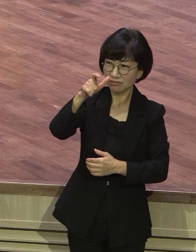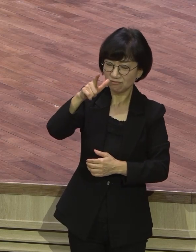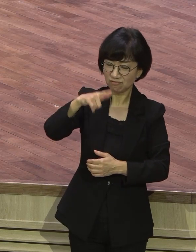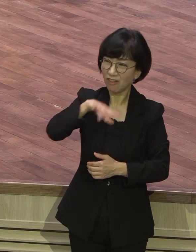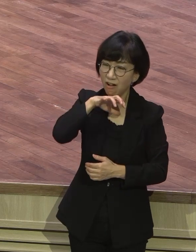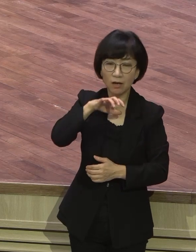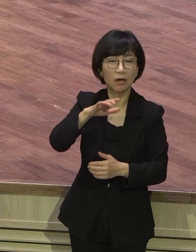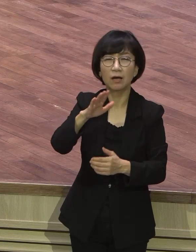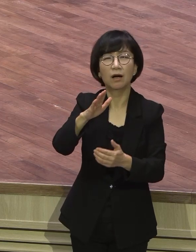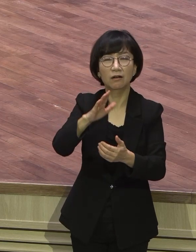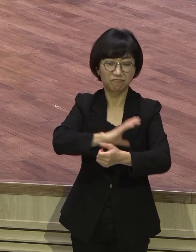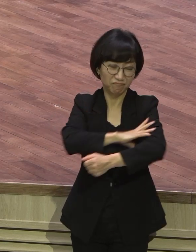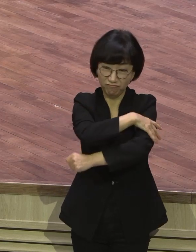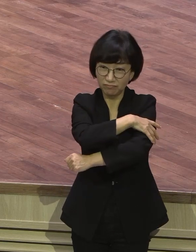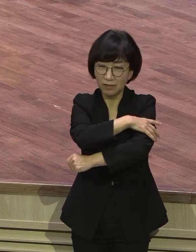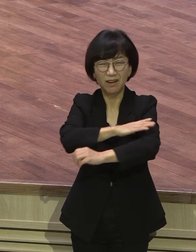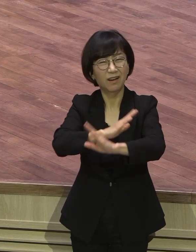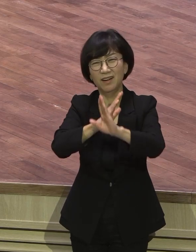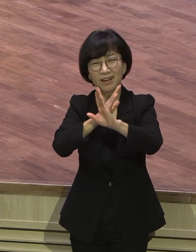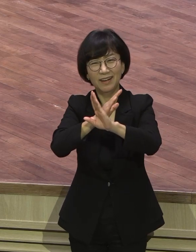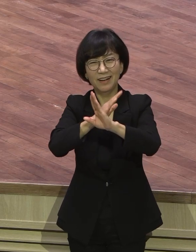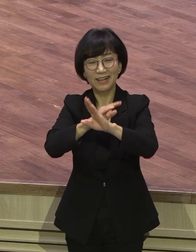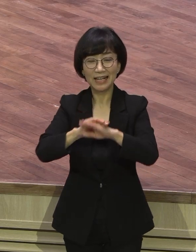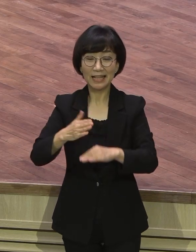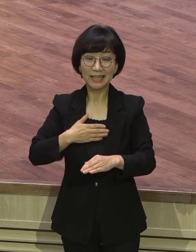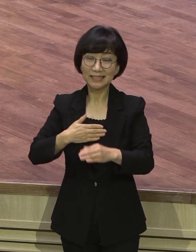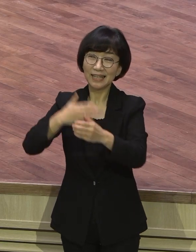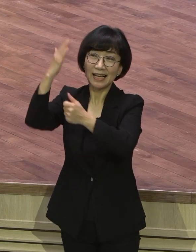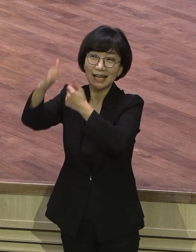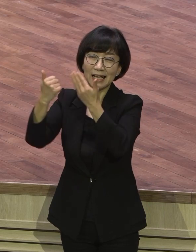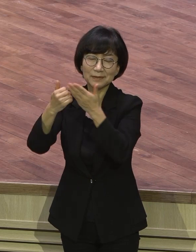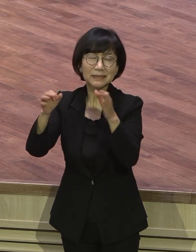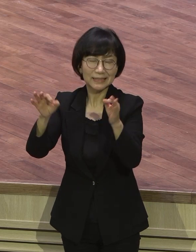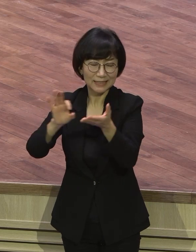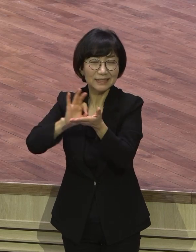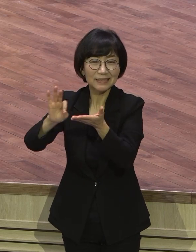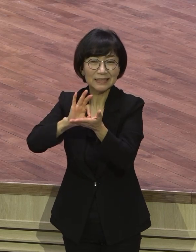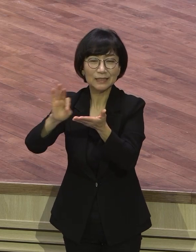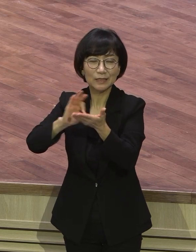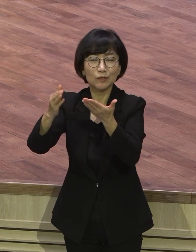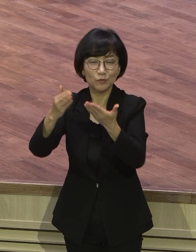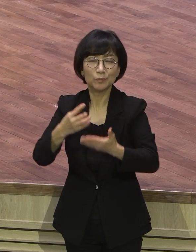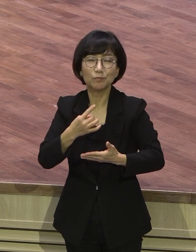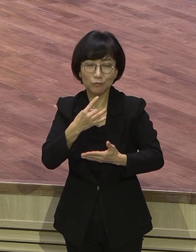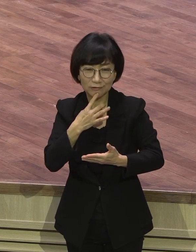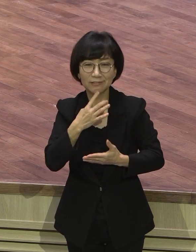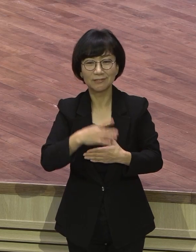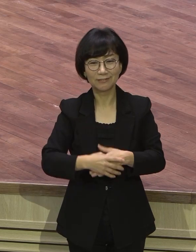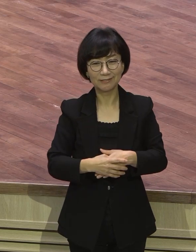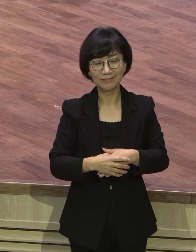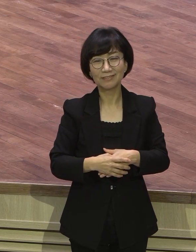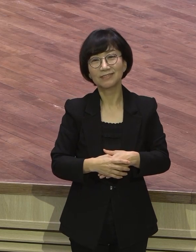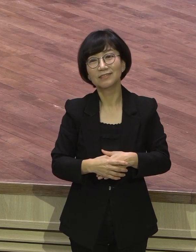무슨 기득권이 있어요. 도구일 주제에 세임받다가 다 없어지는데 우리가